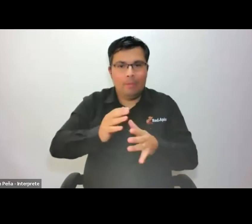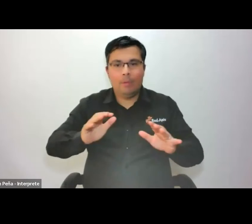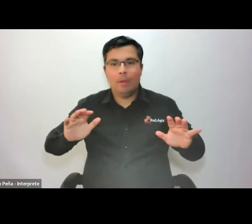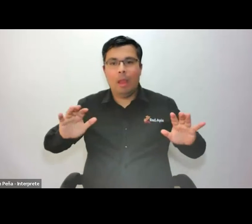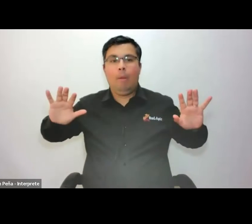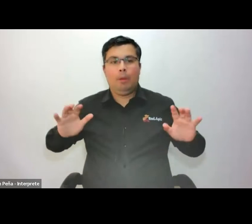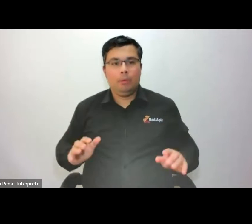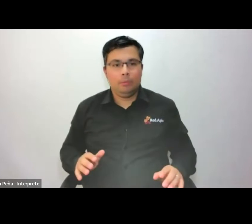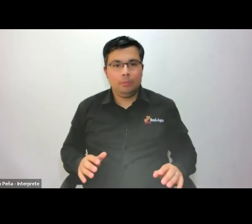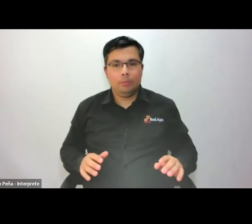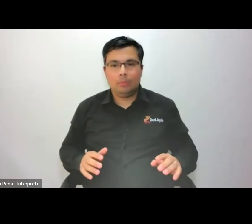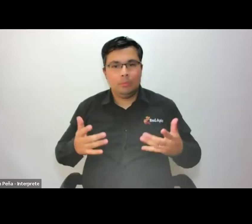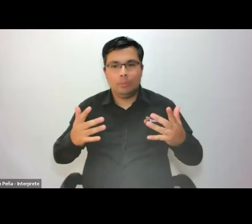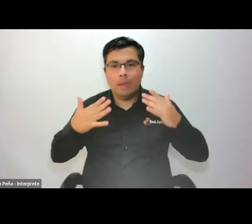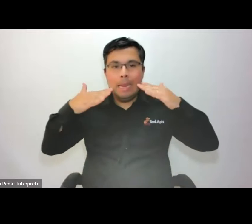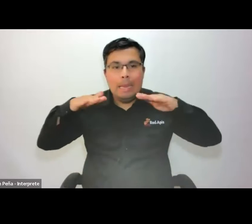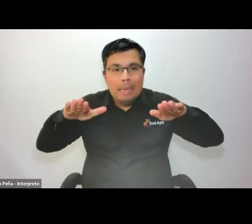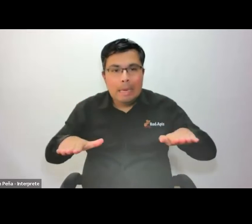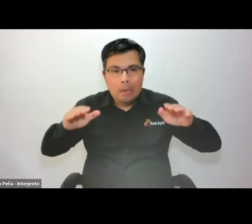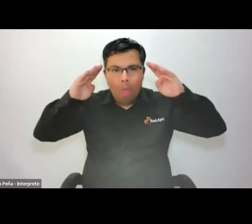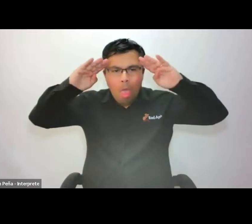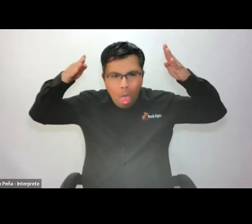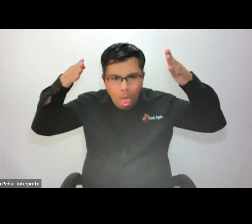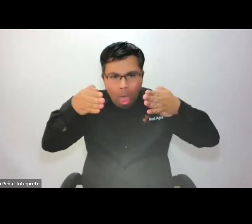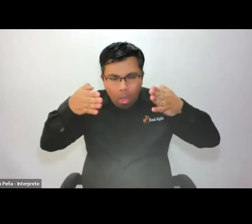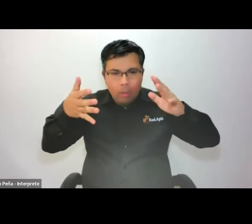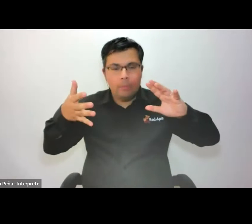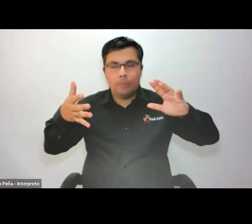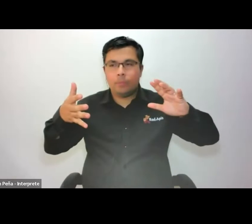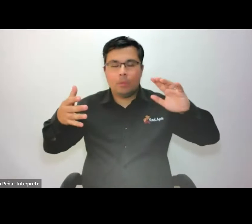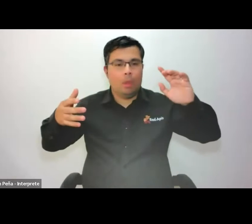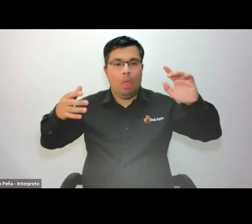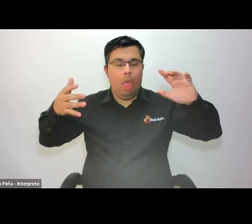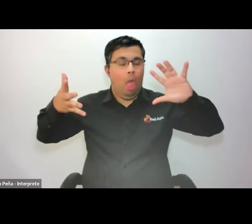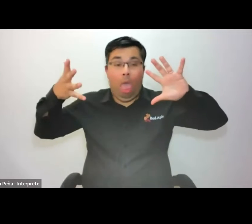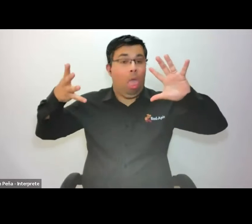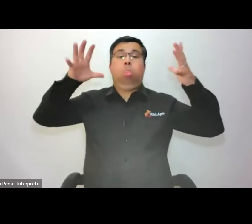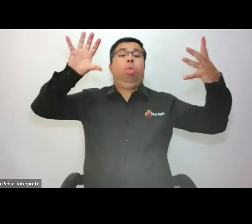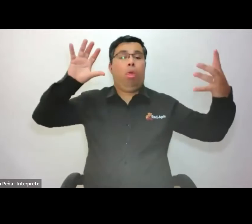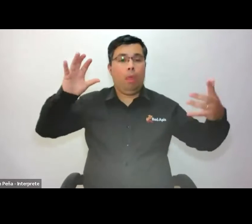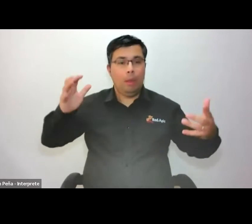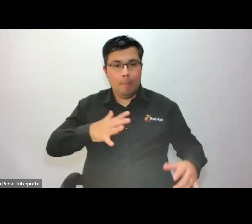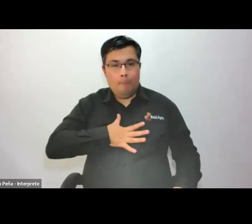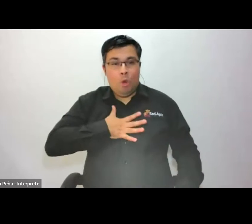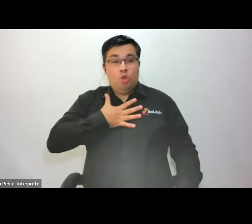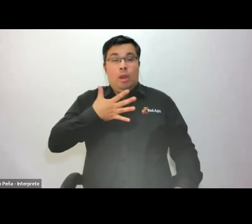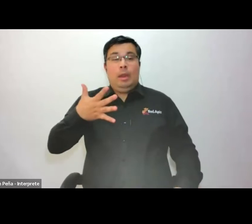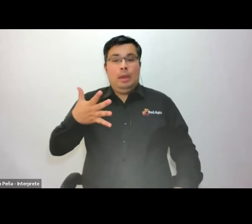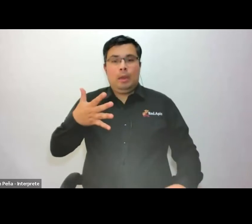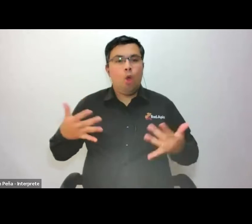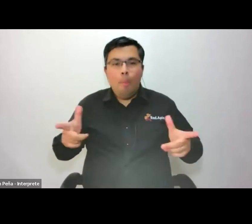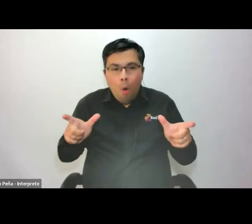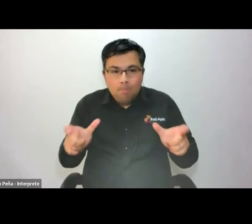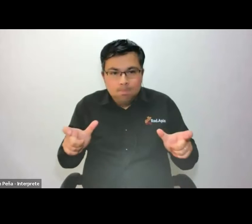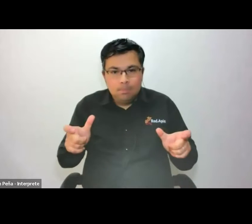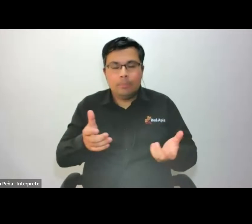y conductual. Entonces, ese es un requisito también, que puedan modificar sus reglamentos internos en ese sentido. Por